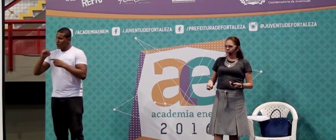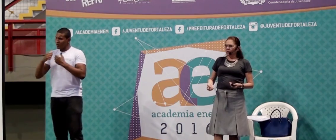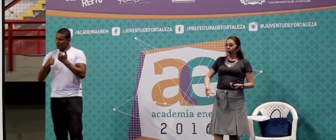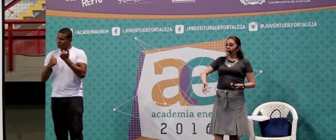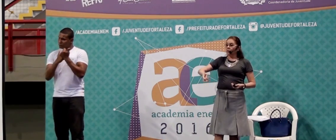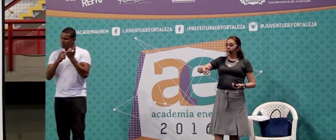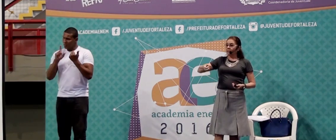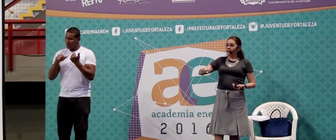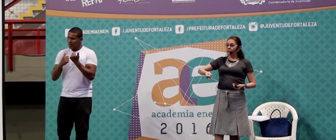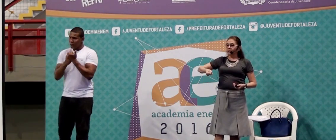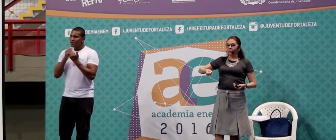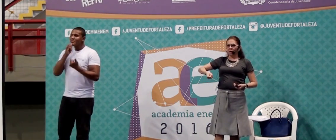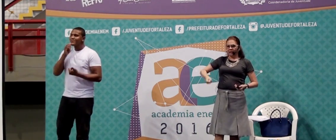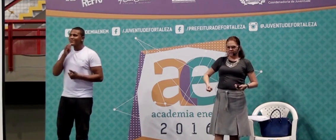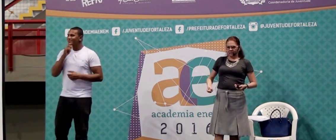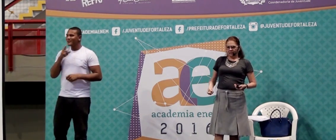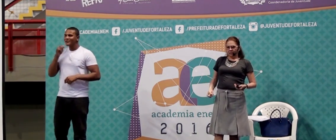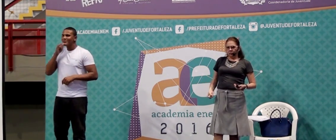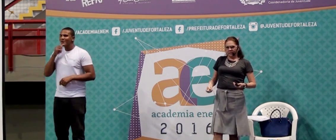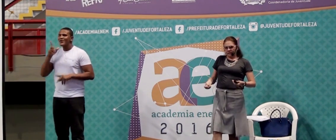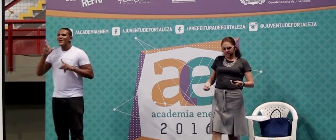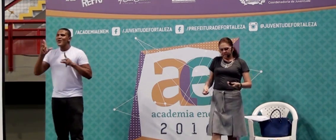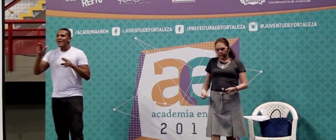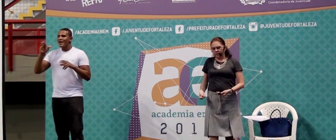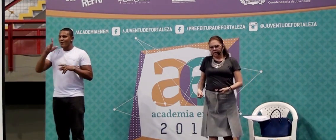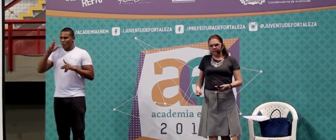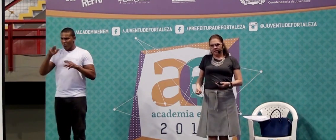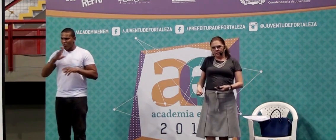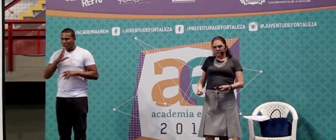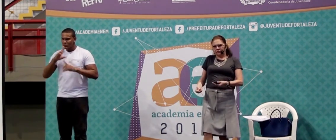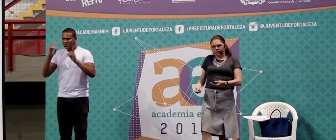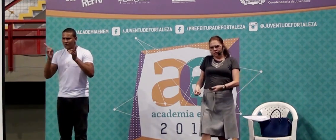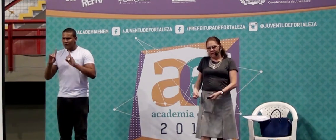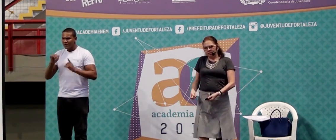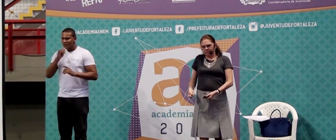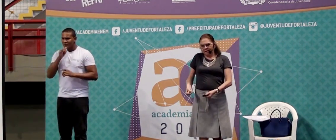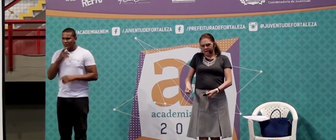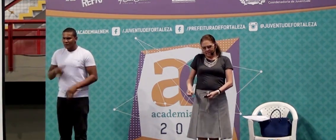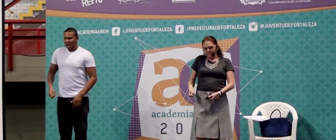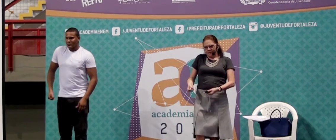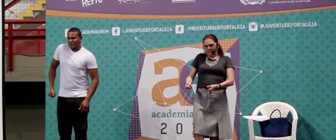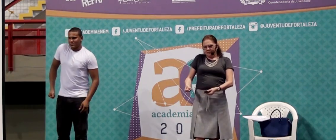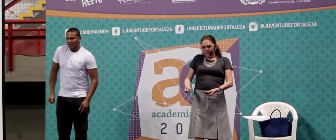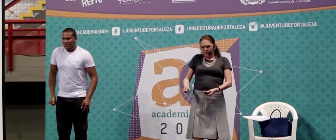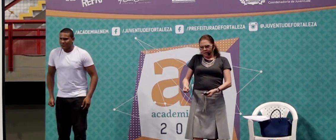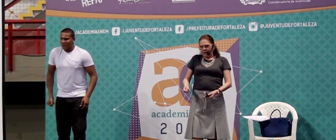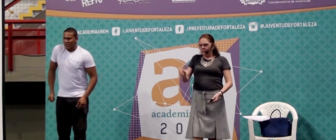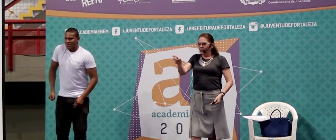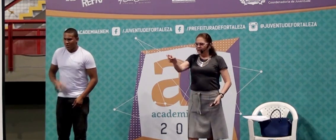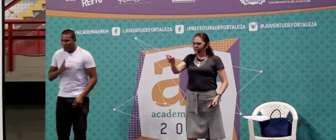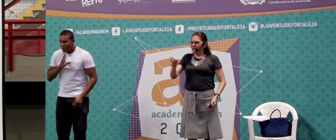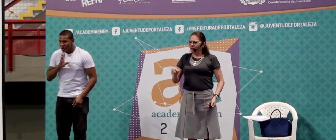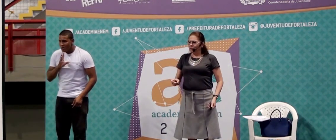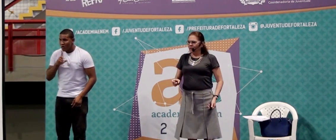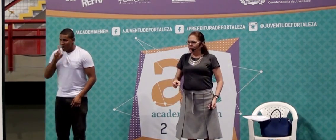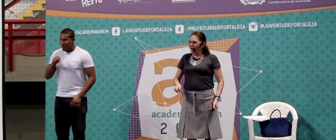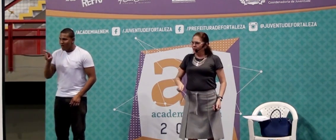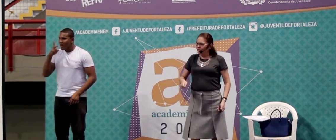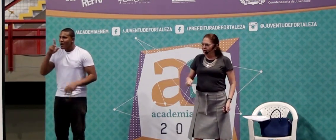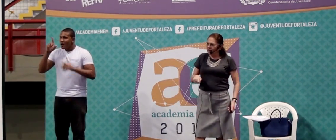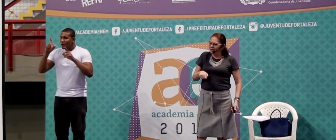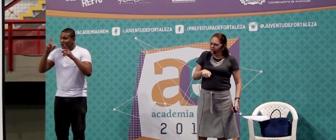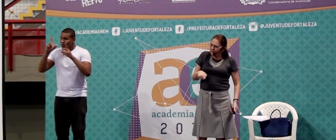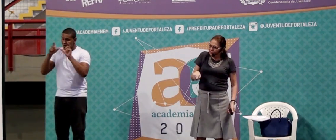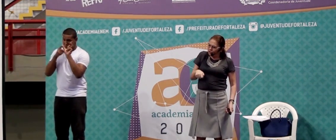verdade. Qual é o papel da muleta? Não é fazer alguém que está com a dificuldade de andar? A muleta textual